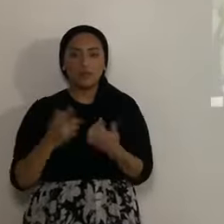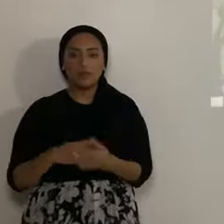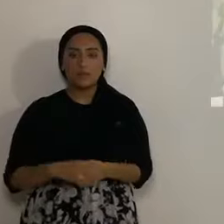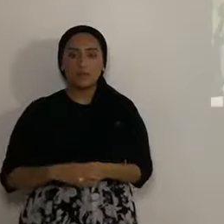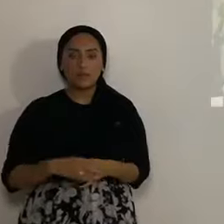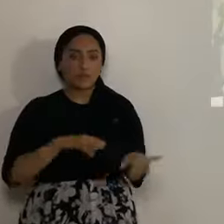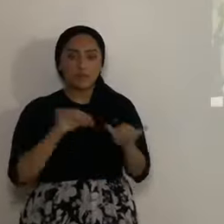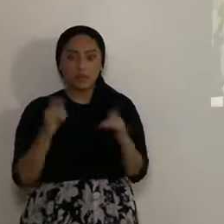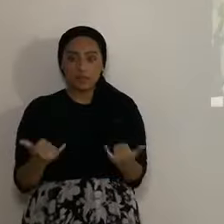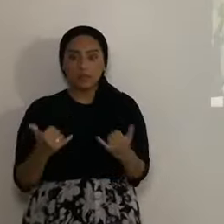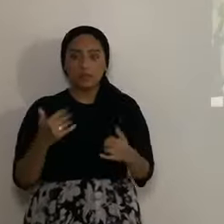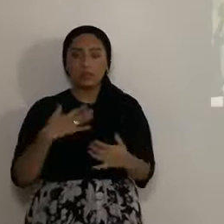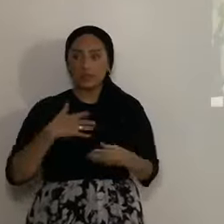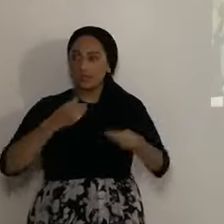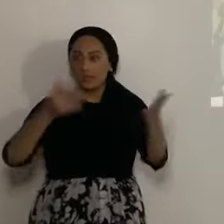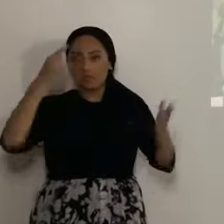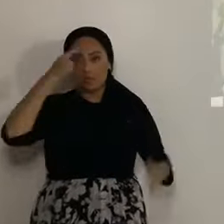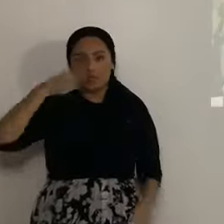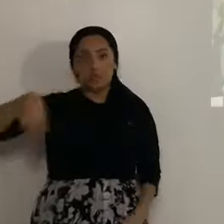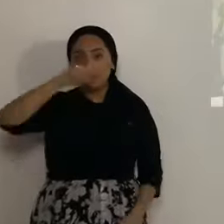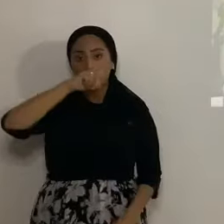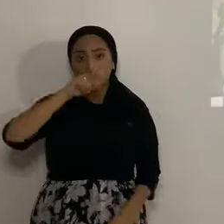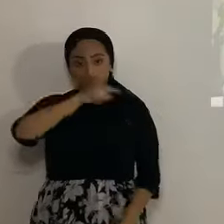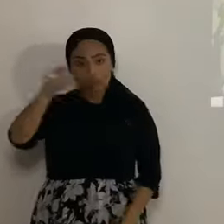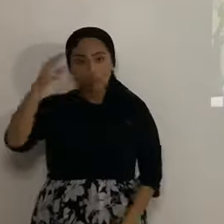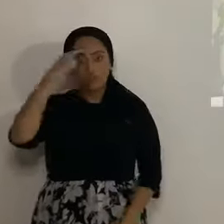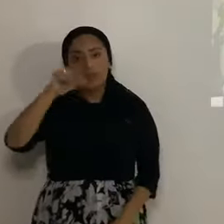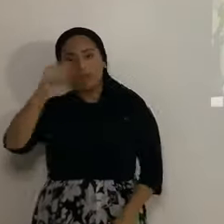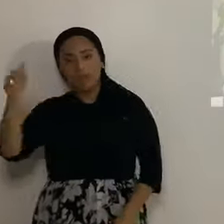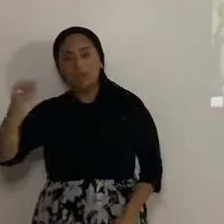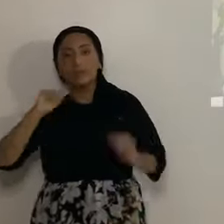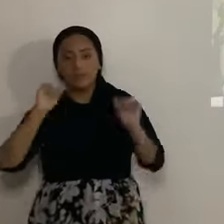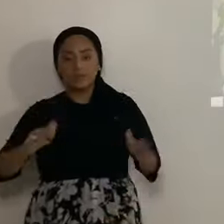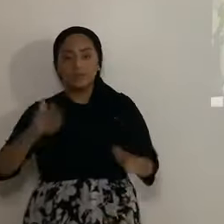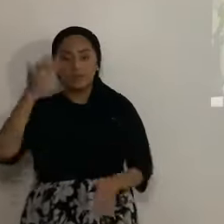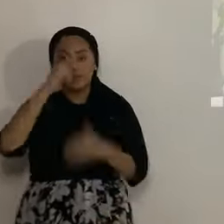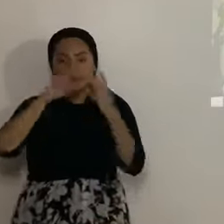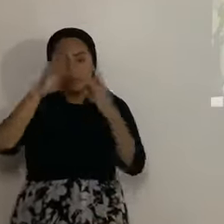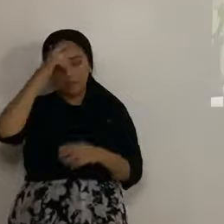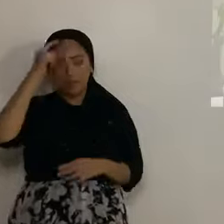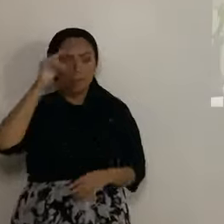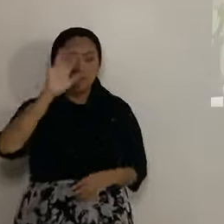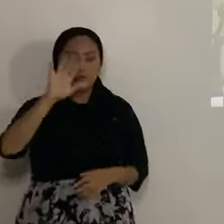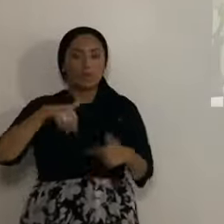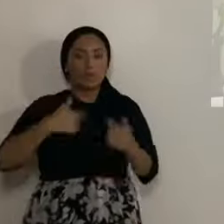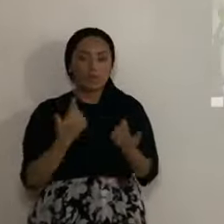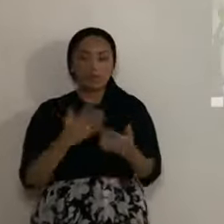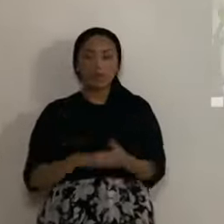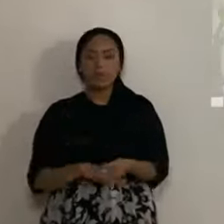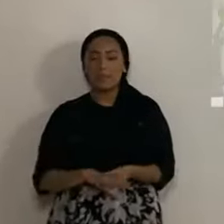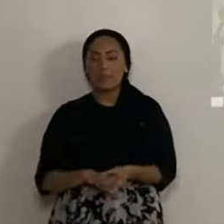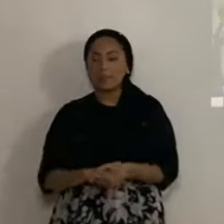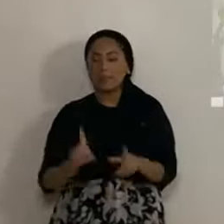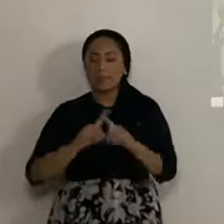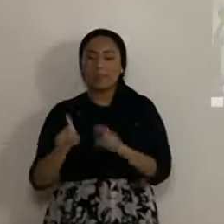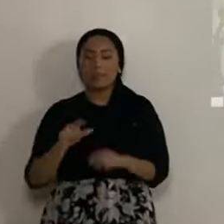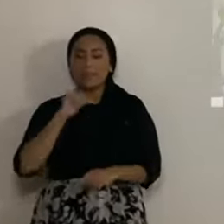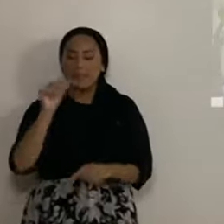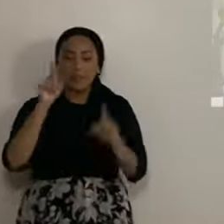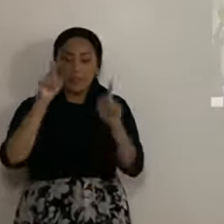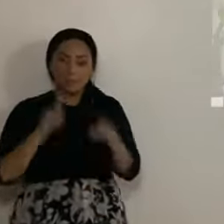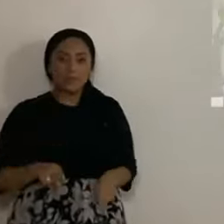como ahora mismo lo estoy haciendo para ti, y como tú eres para otros, bendito es el abarcador por tu vida. Pero no, o